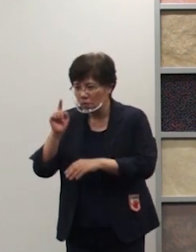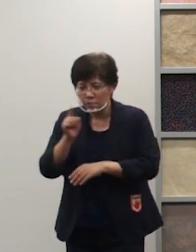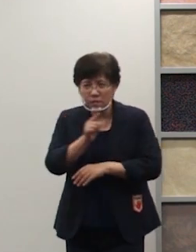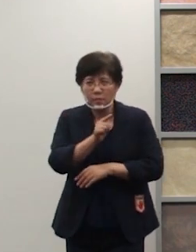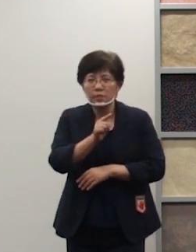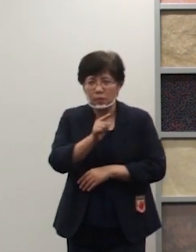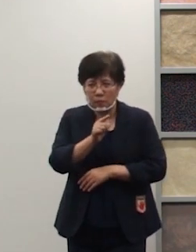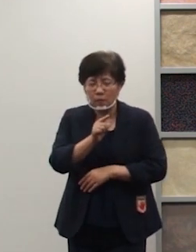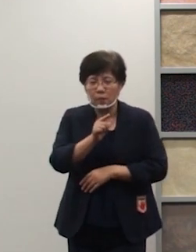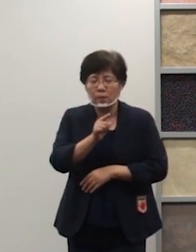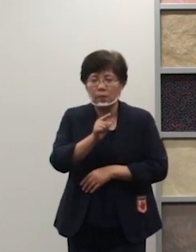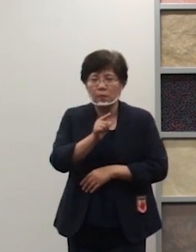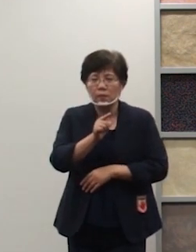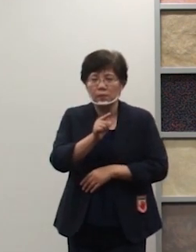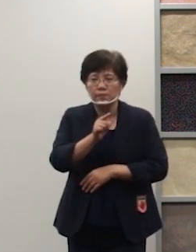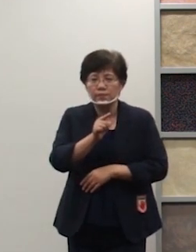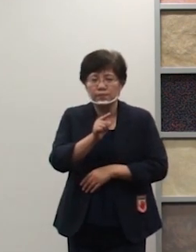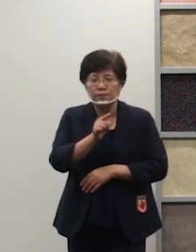見てみますと、